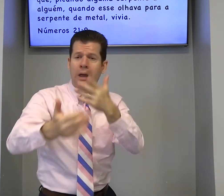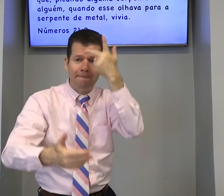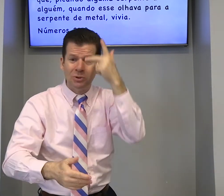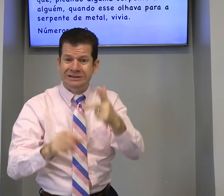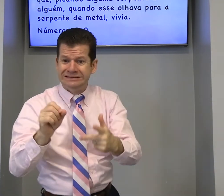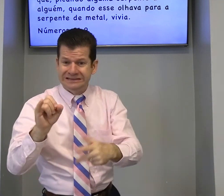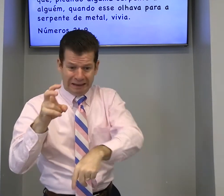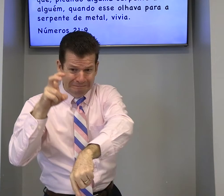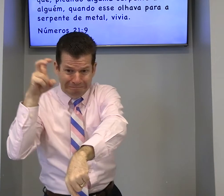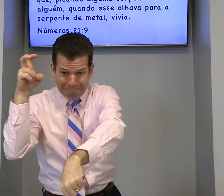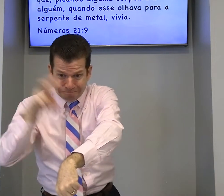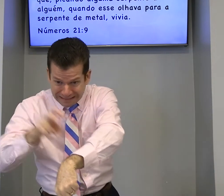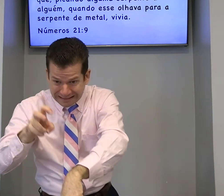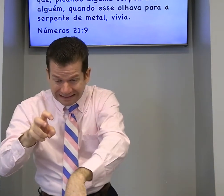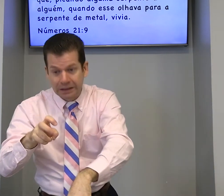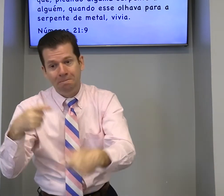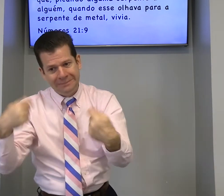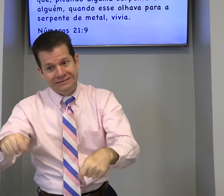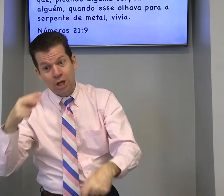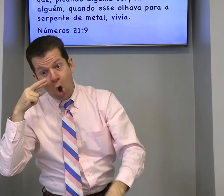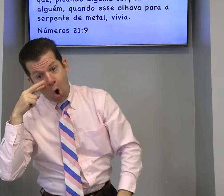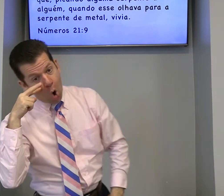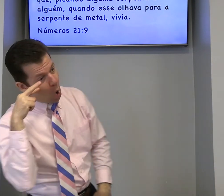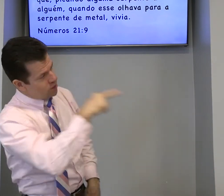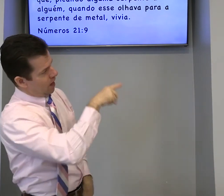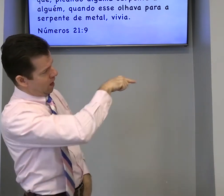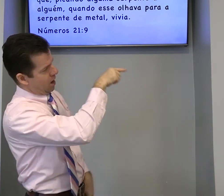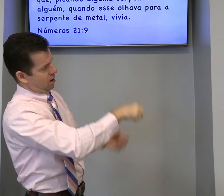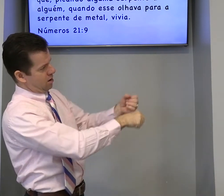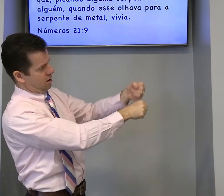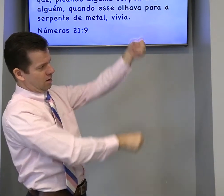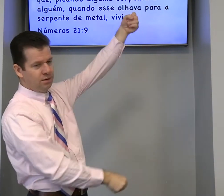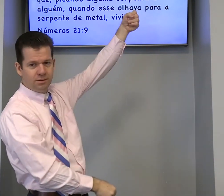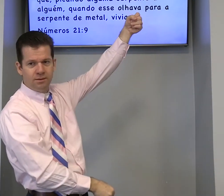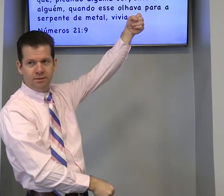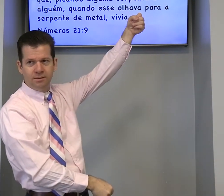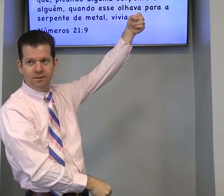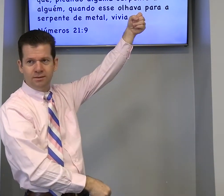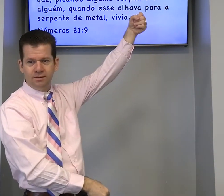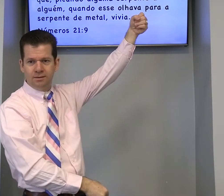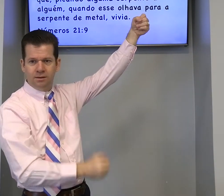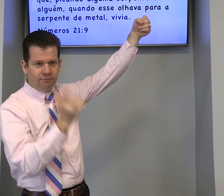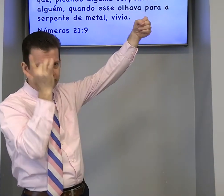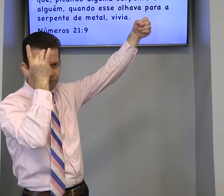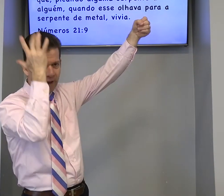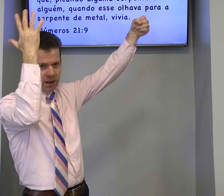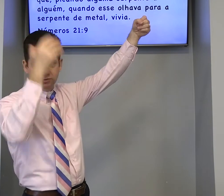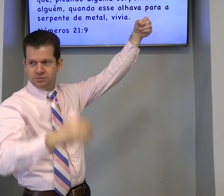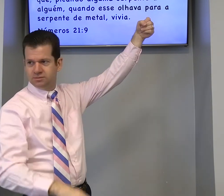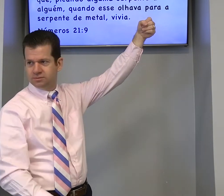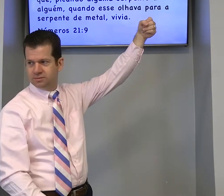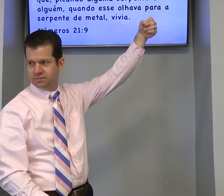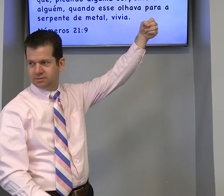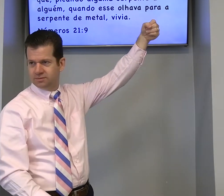Avisa todo mundo, qualquer pessoa que é picada precisa olhar para a serpente na haste. É fácil.